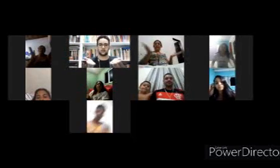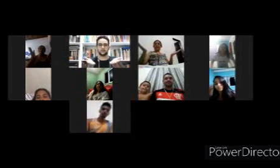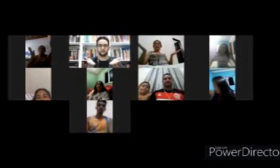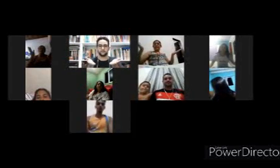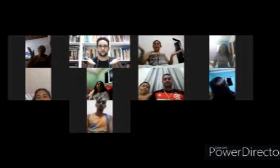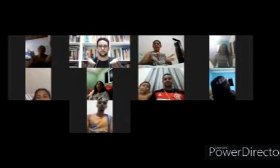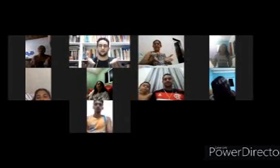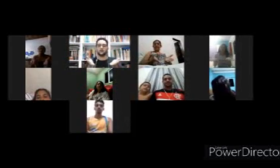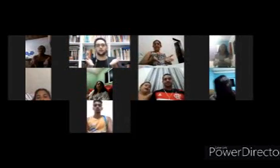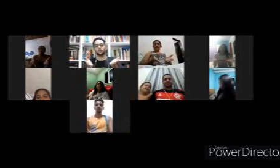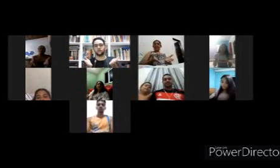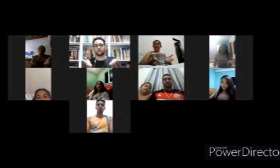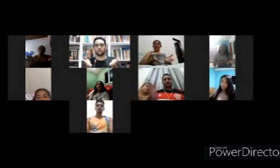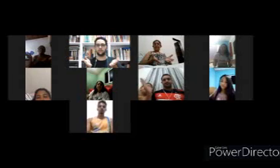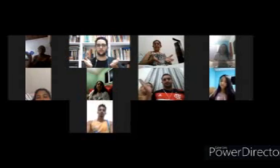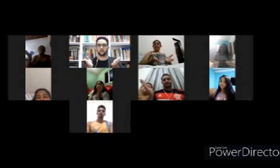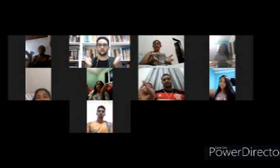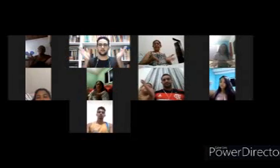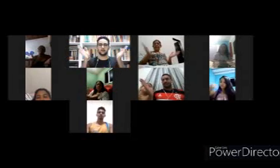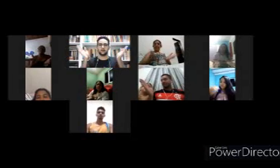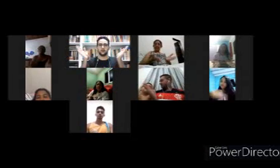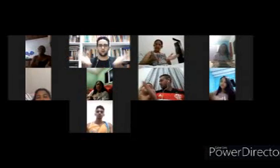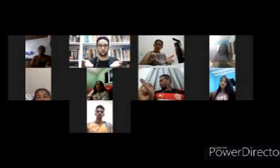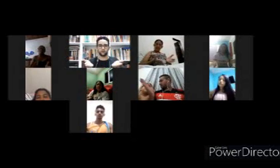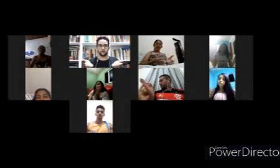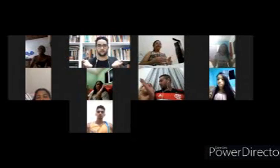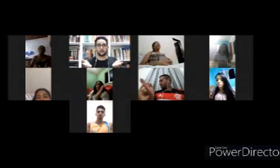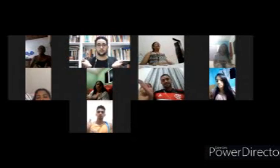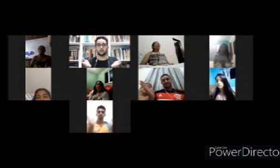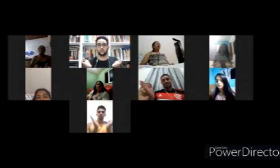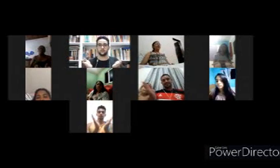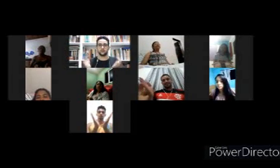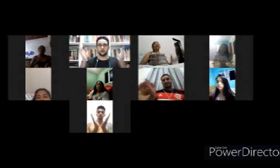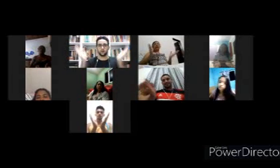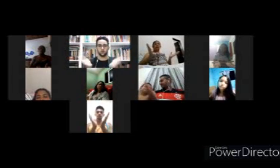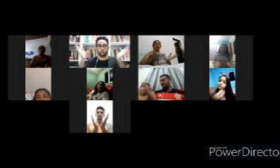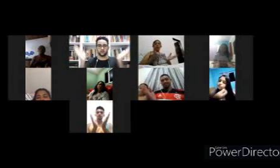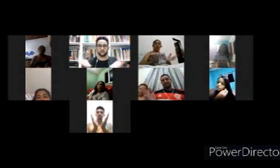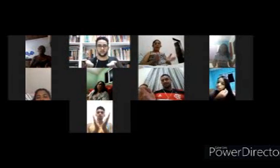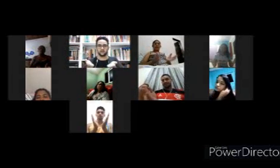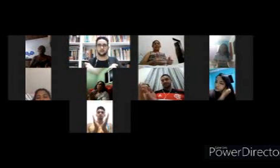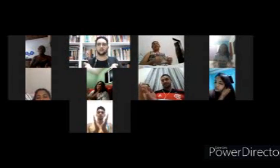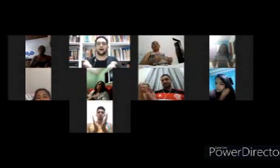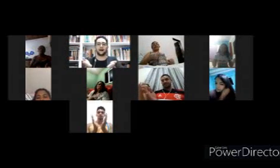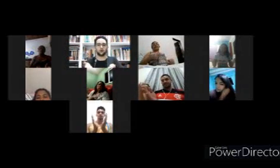assim. Se eu fizer uma vez, é hoje. Se eu fizer duas vezes,